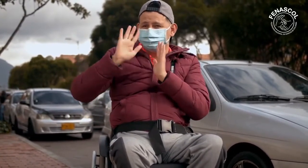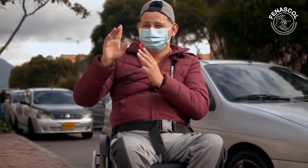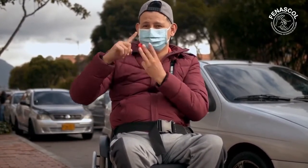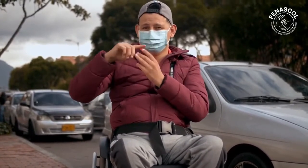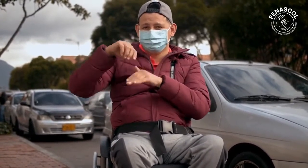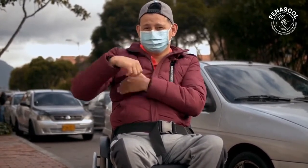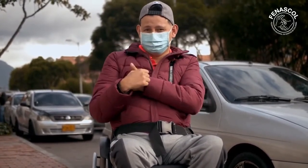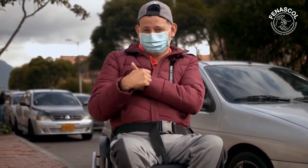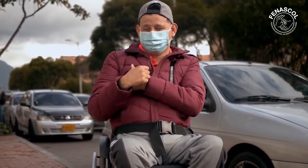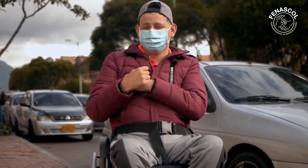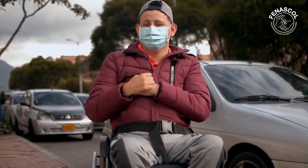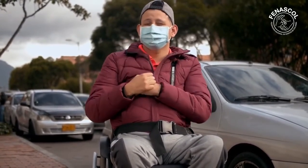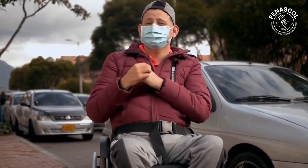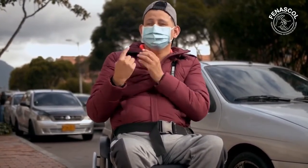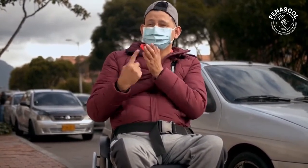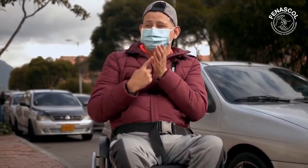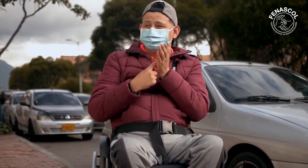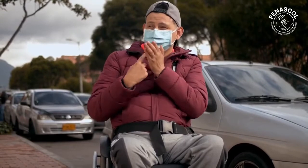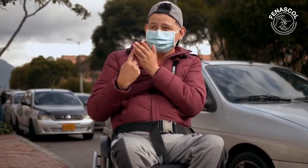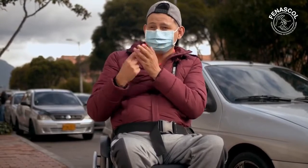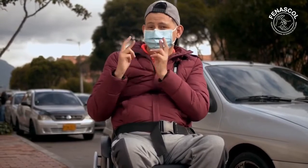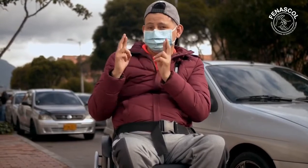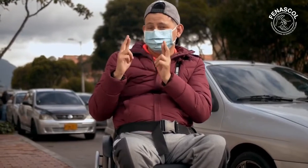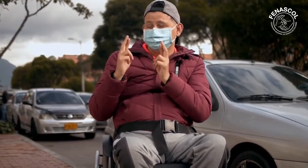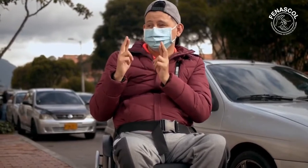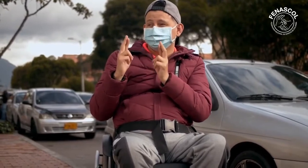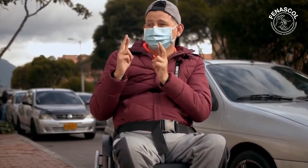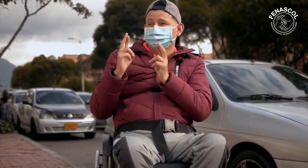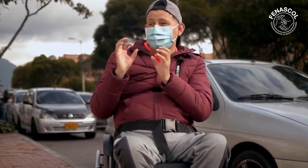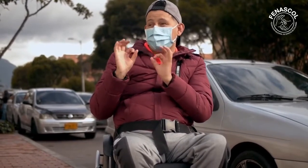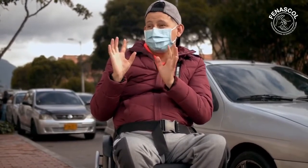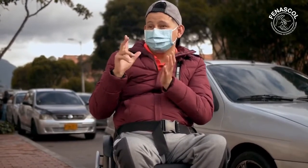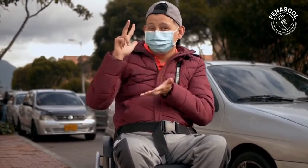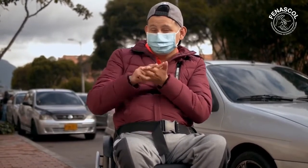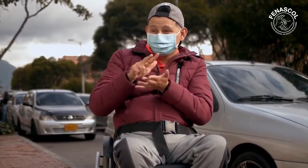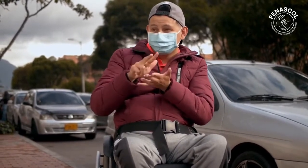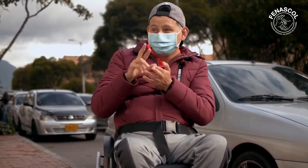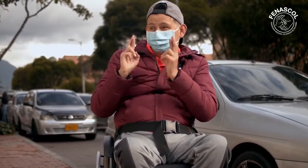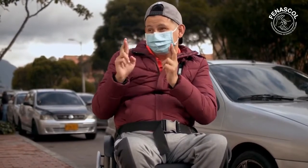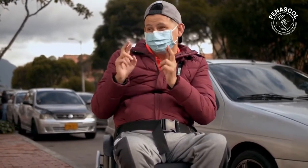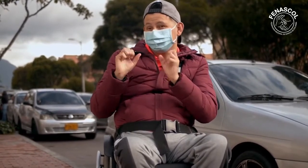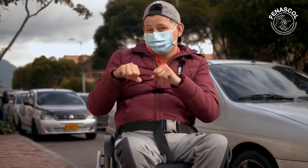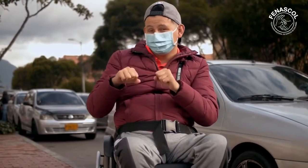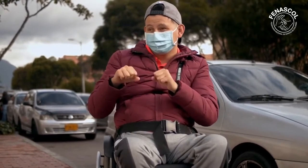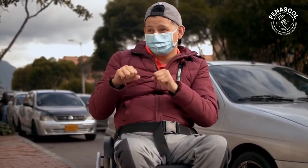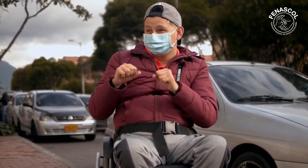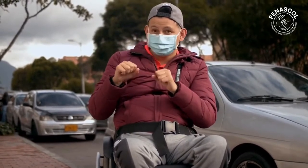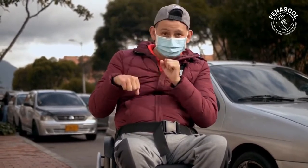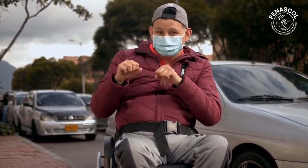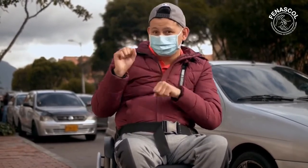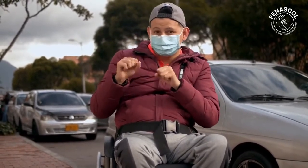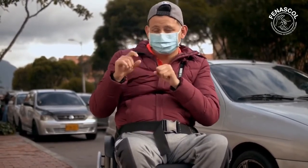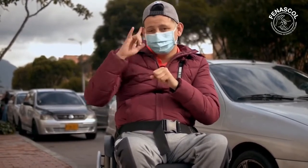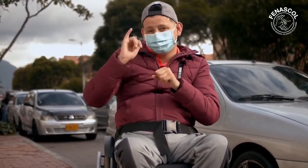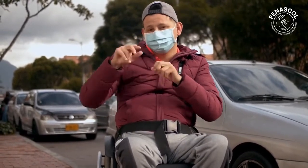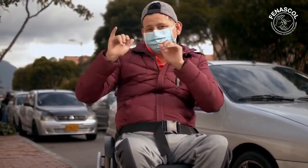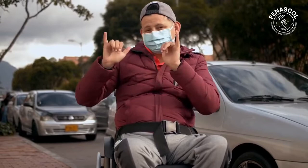ministerio. Después de hablar, ojalá nos den alguna respuesta de aprobación, si es posible. En caso contrario, creo que nos tocaría